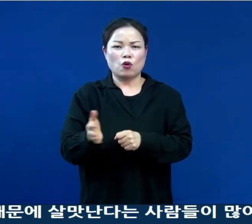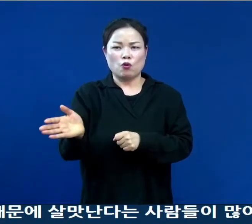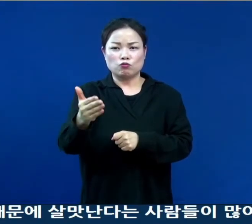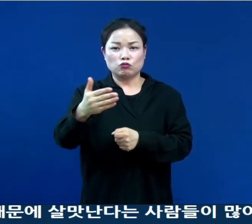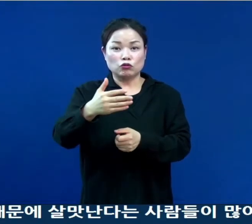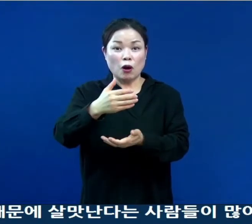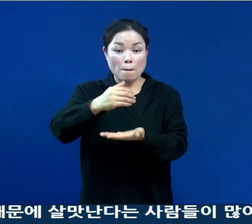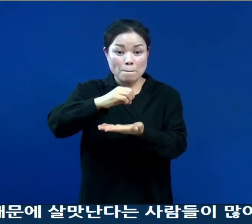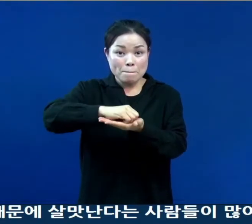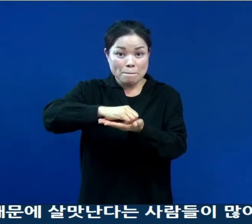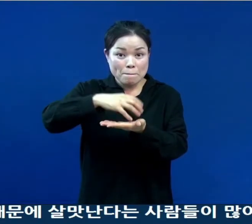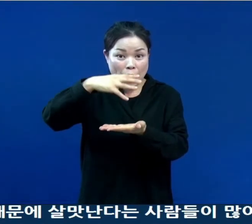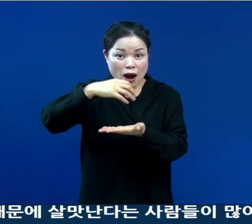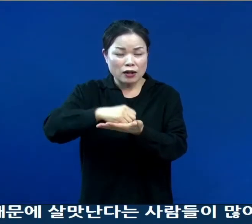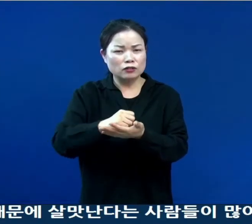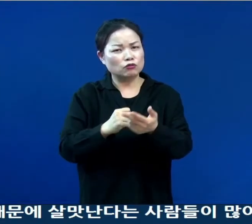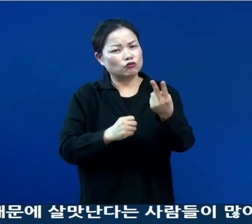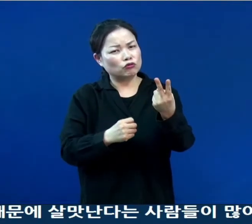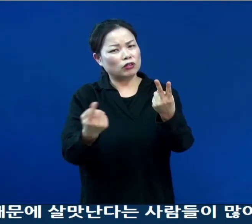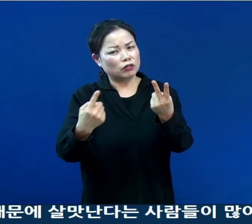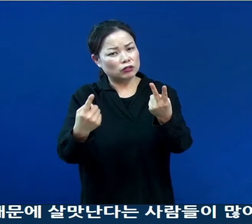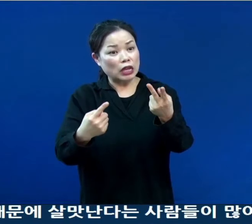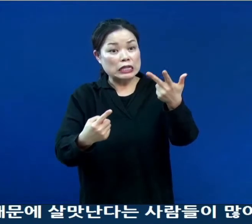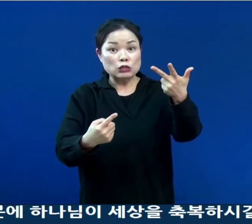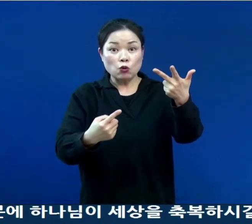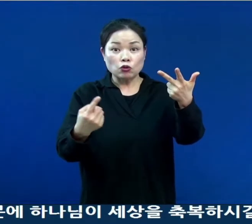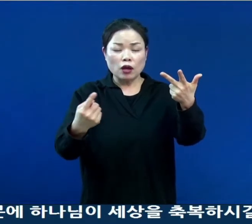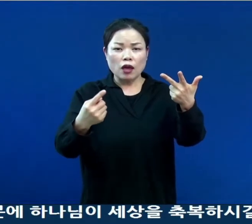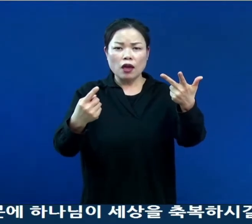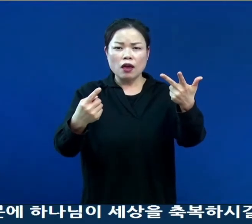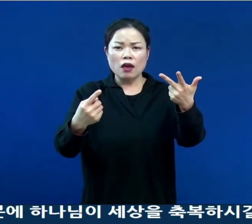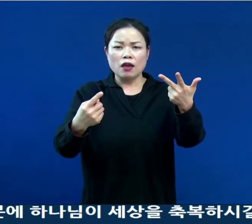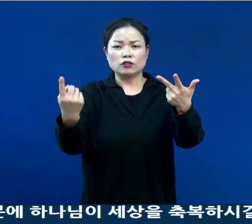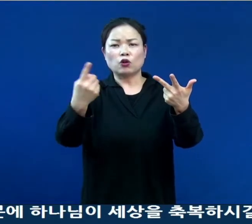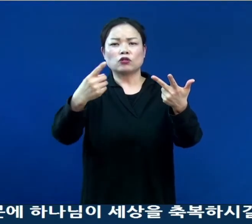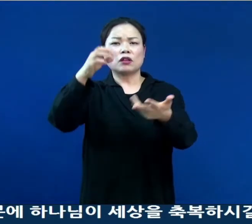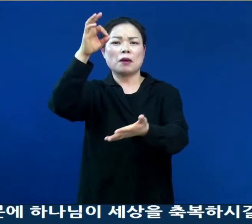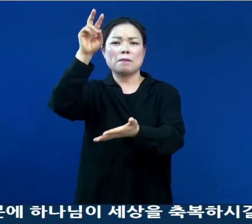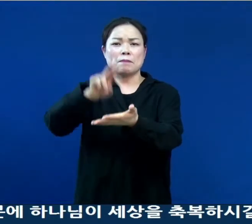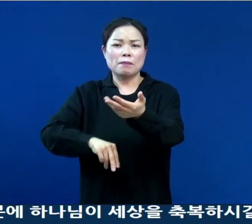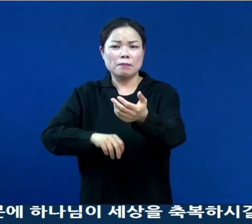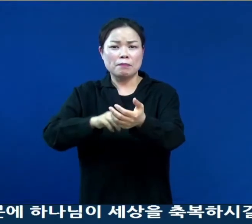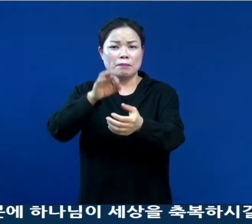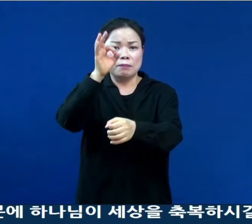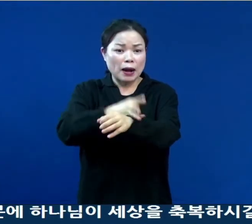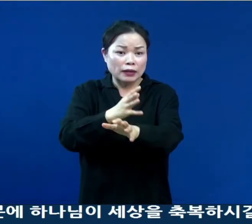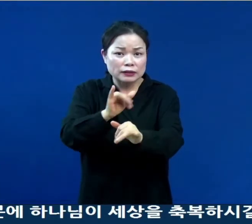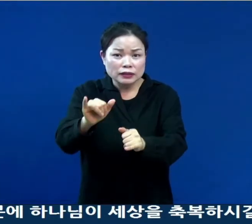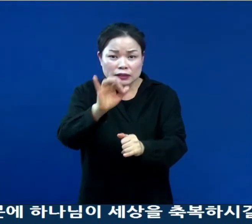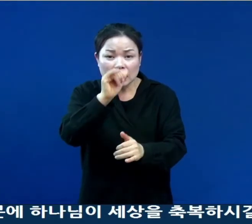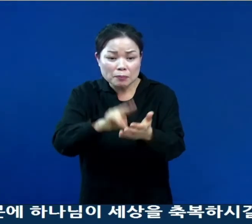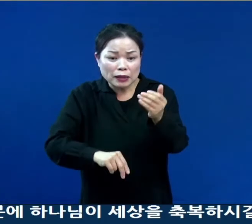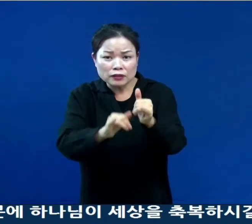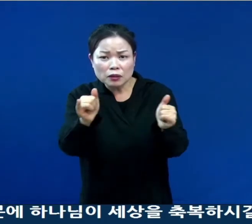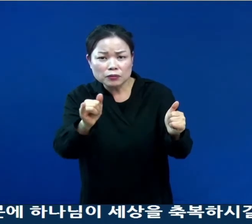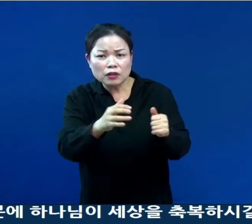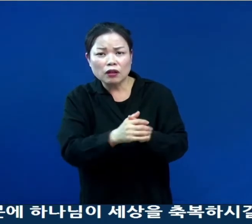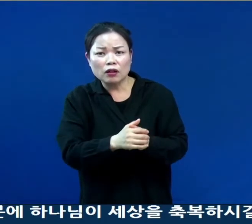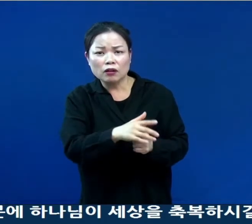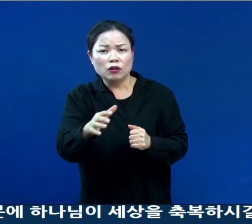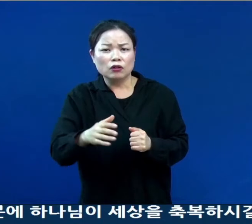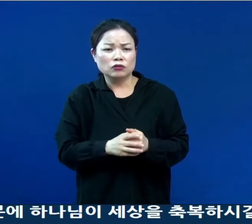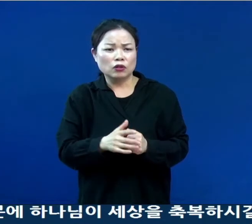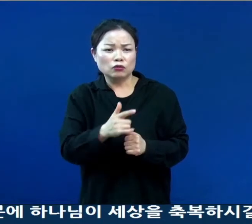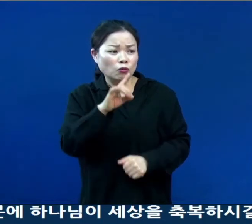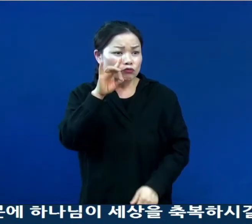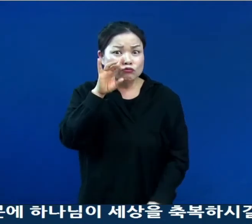1,000원 하는데 7개에 1,000원을 파는 분이 계십니다. 개당 142원 정도가 되는데요. 제가